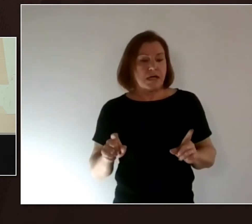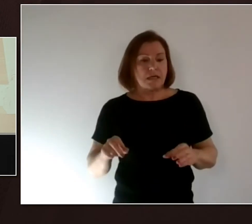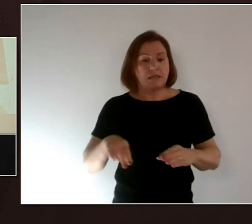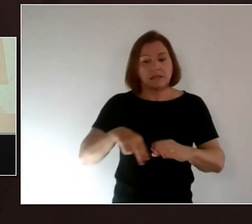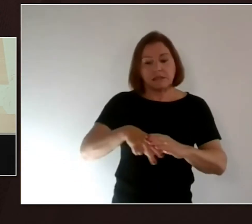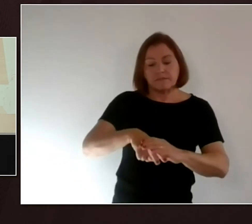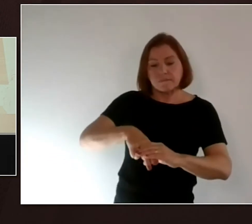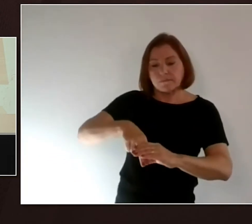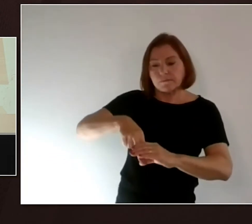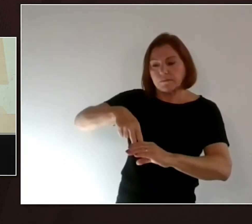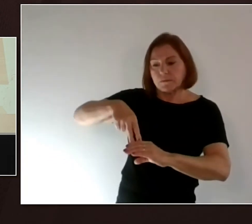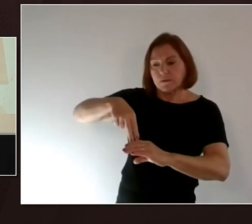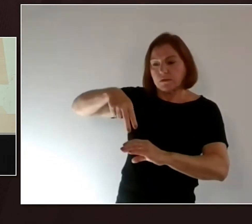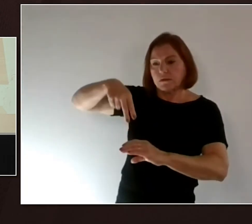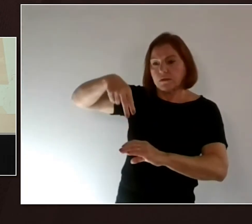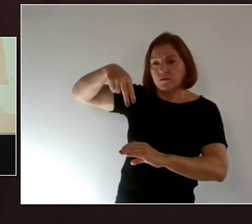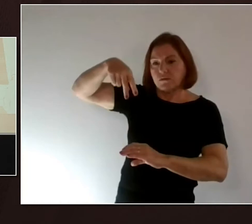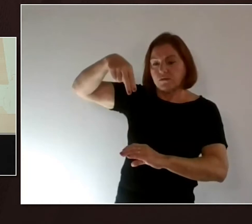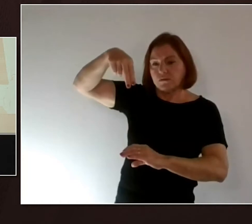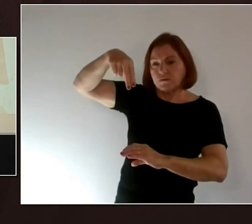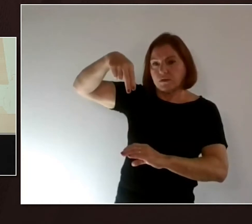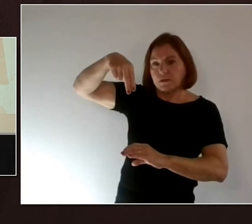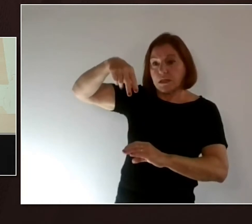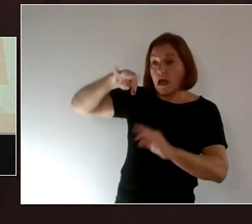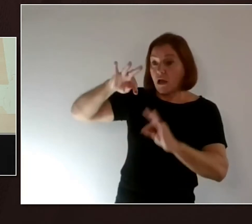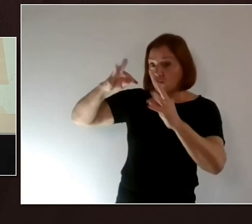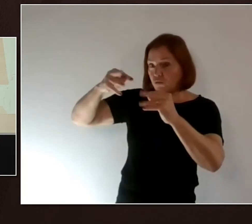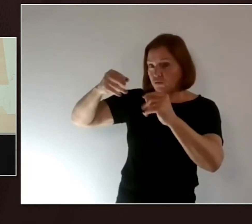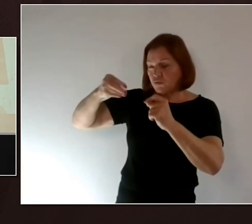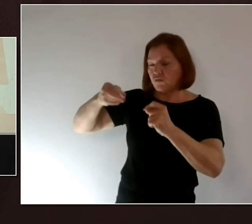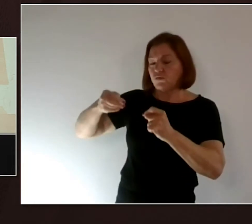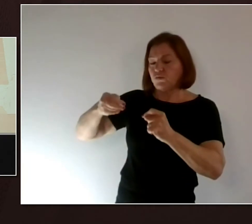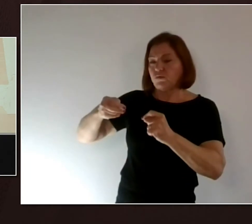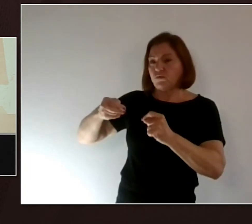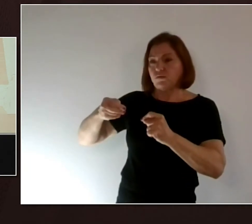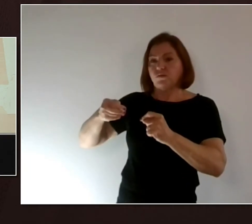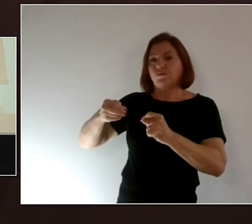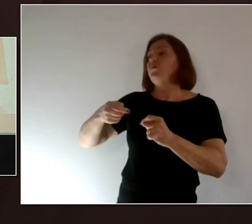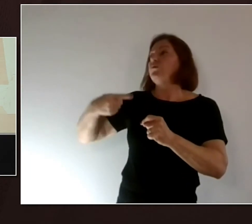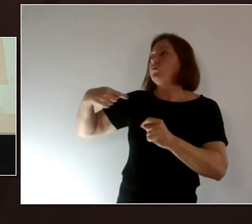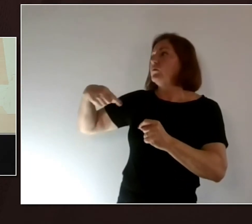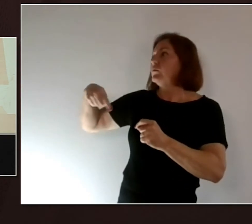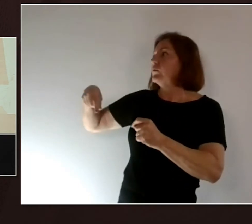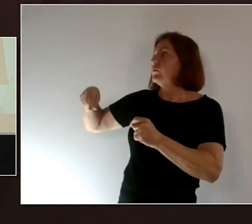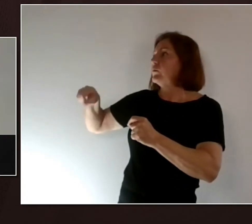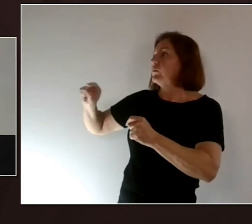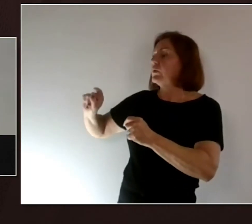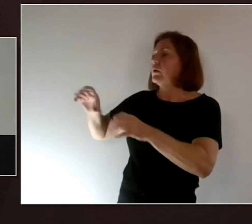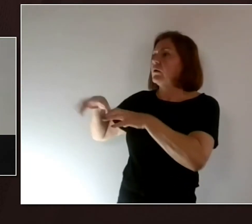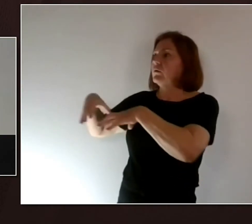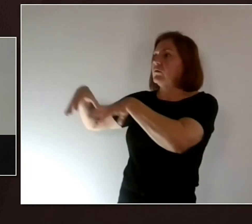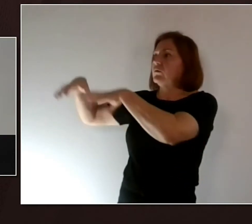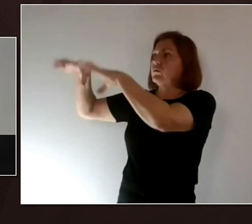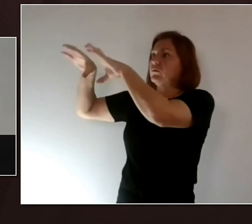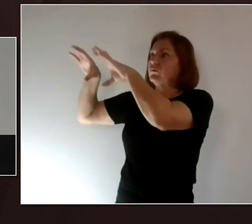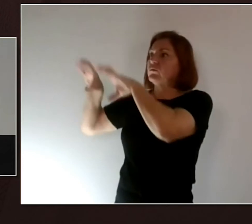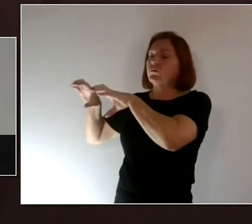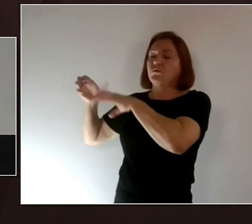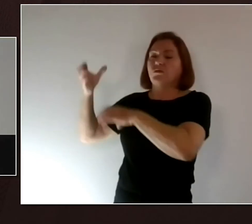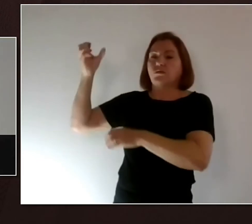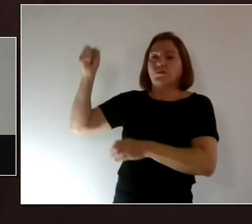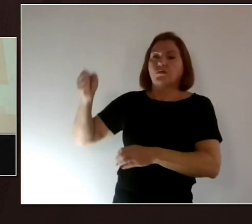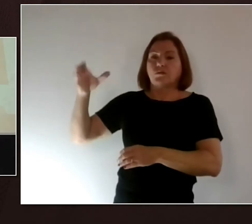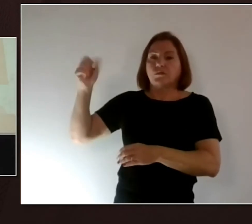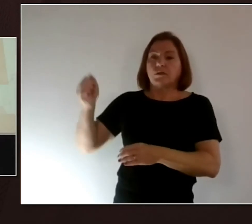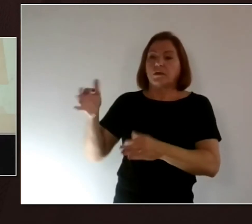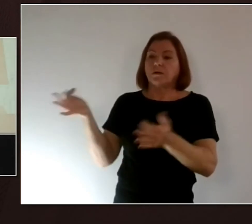trono branco no final do milênio, na conclusão do velho